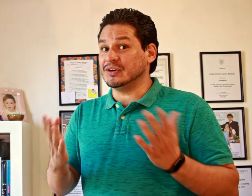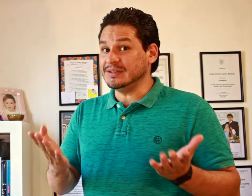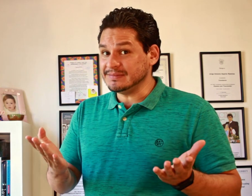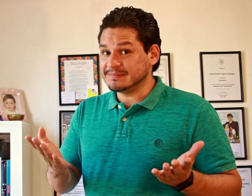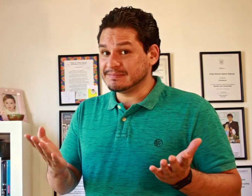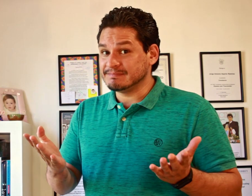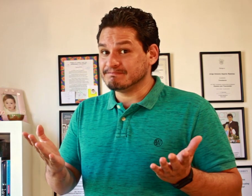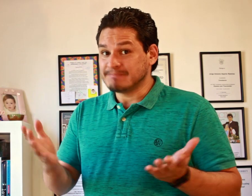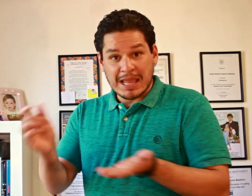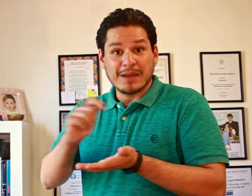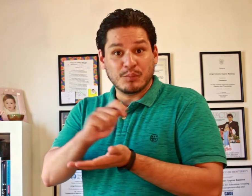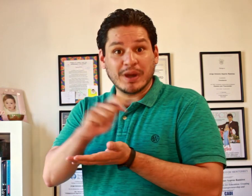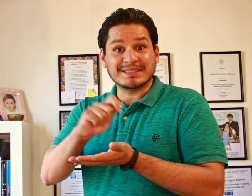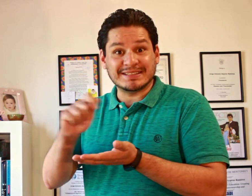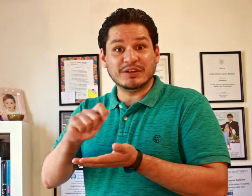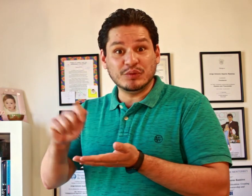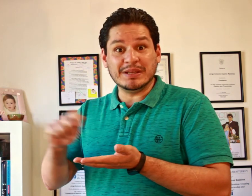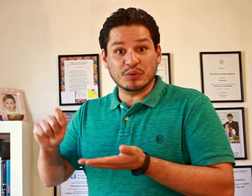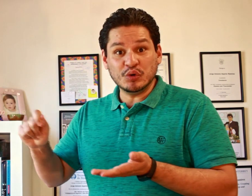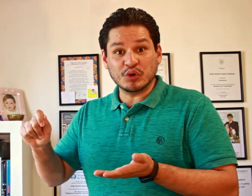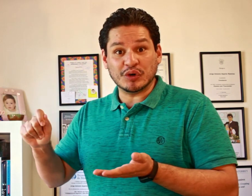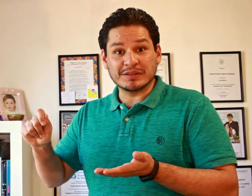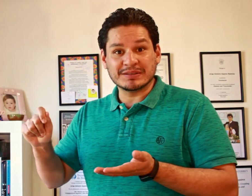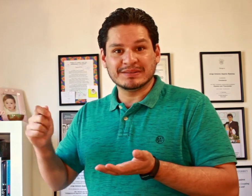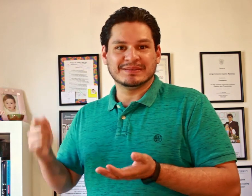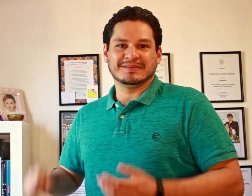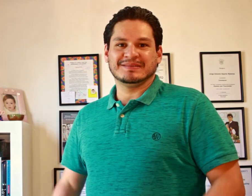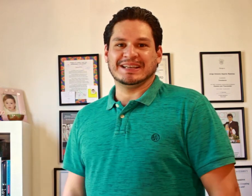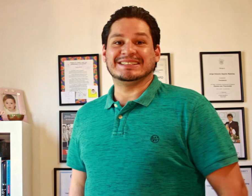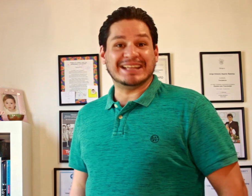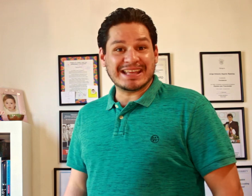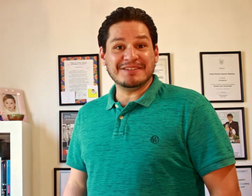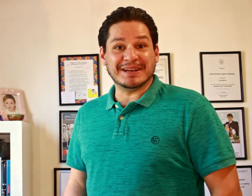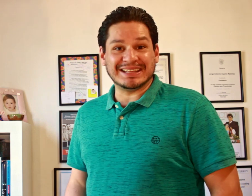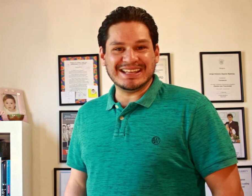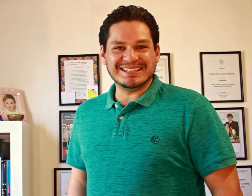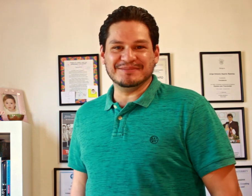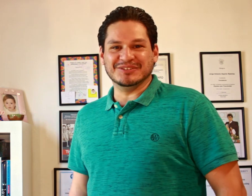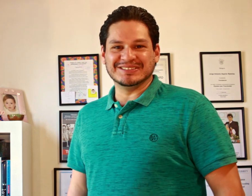cuando? Puedes hacer un dibujo. Estaría divertidísimo.